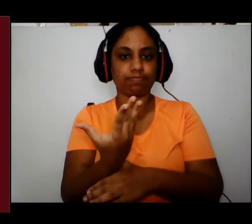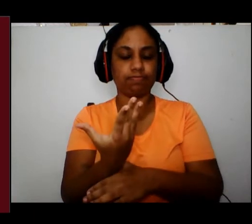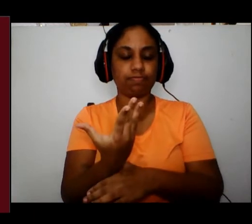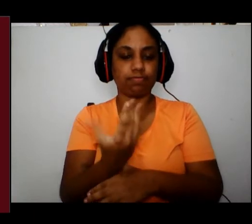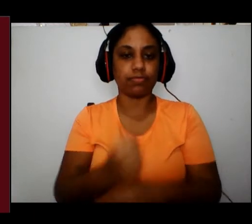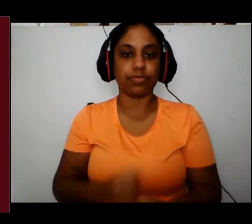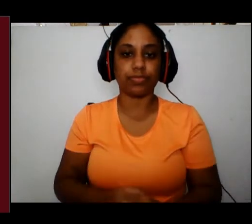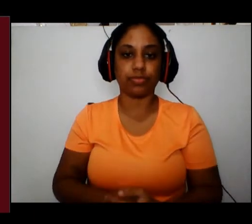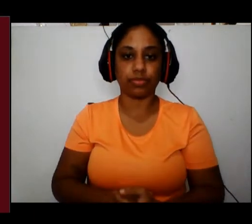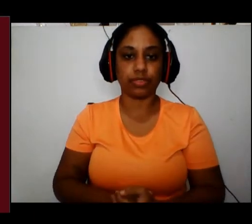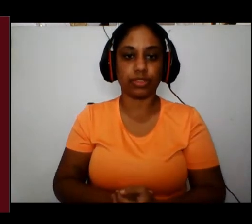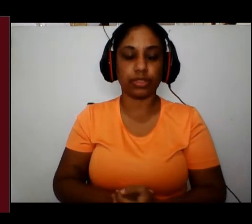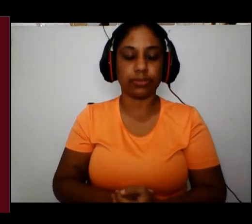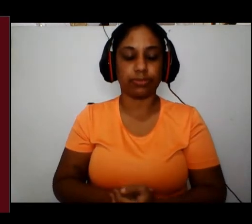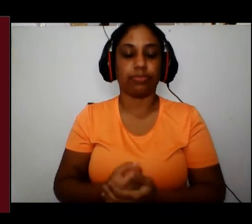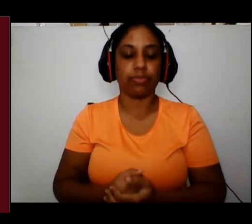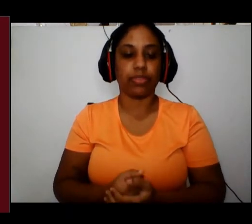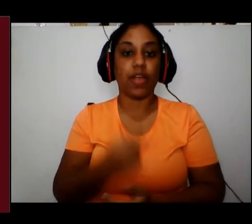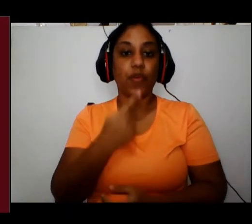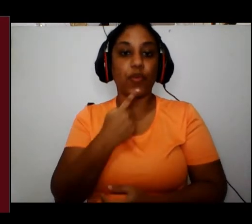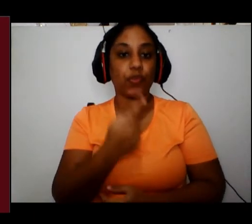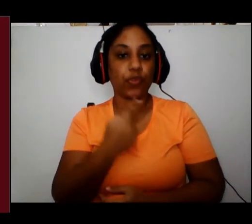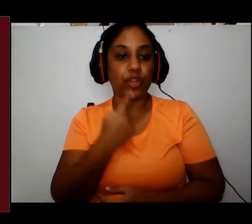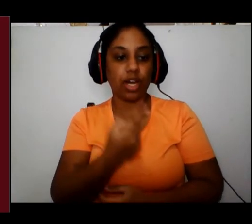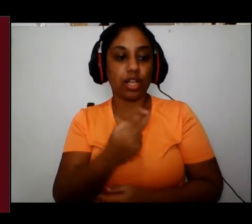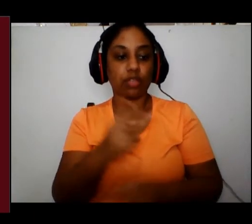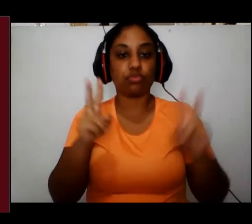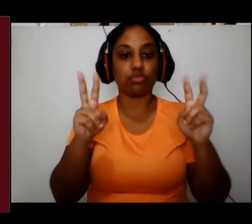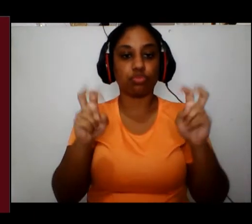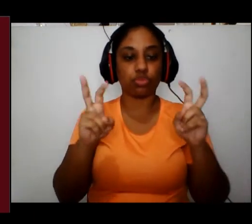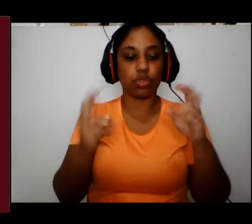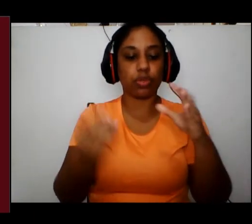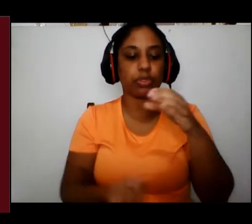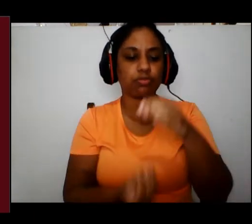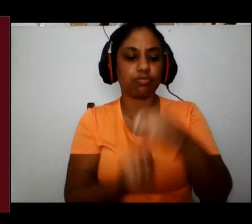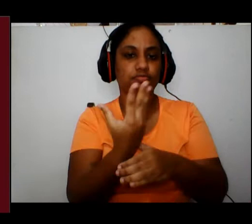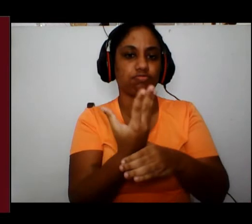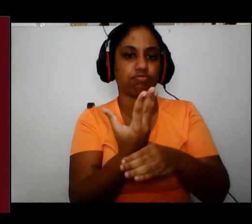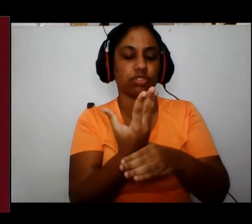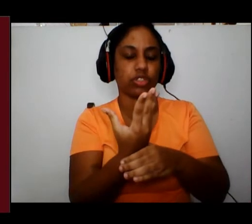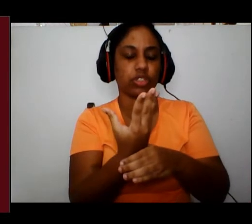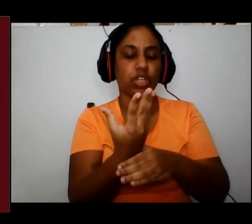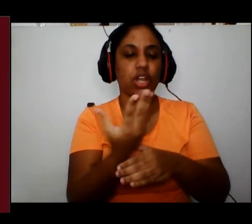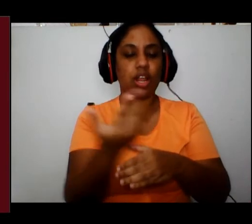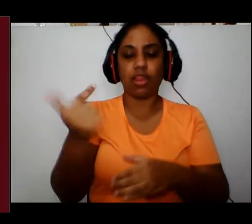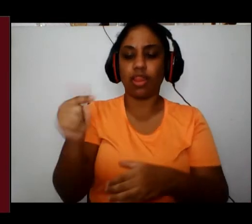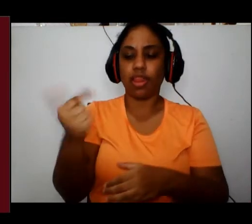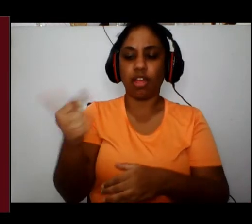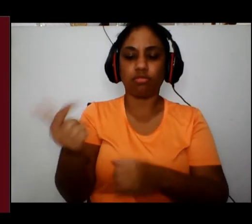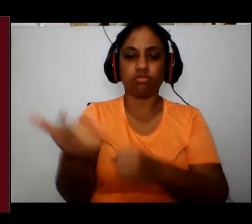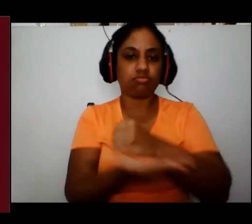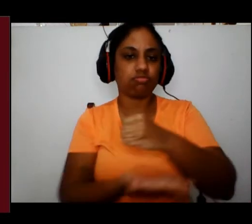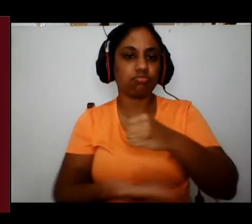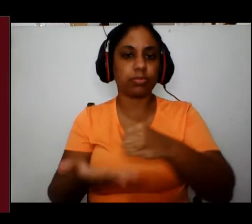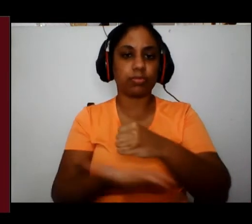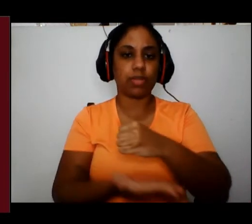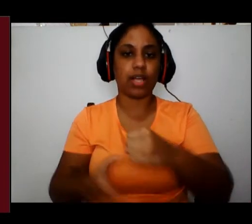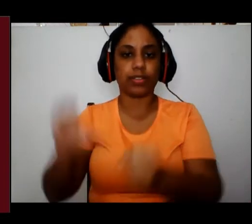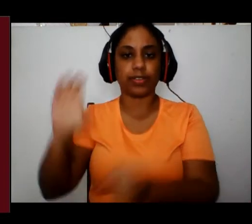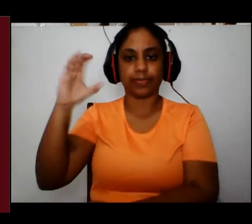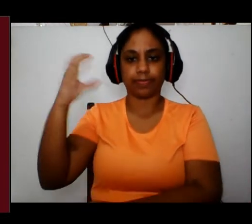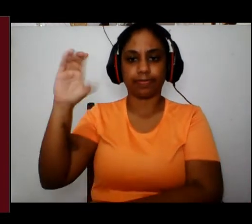história que narra essas origens, seja a origem da terra ou do homem, ou do que seja, sem ter